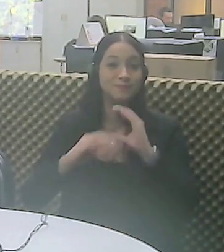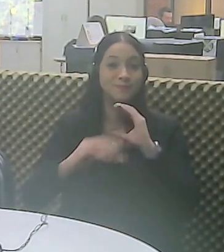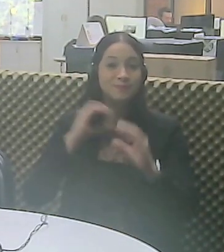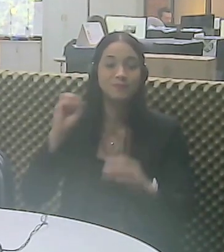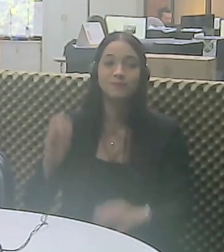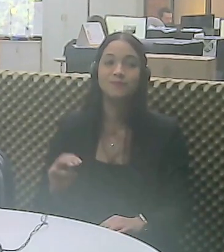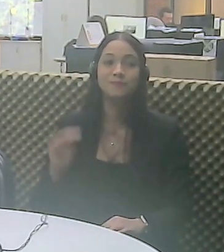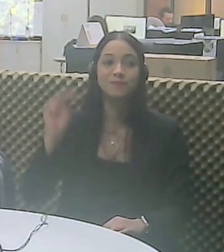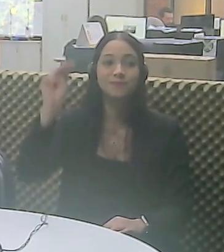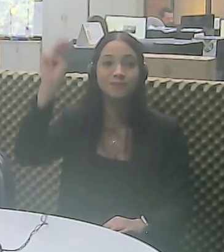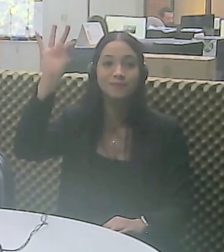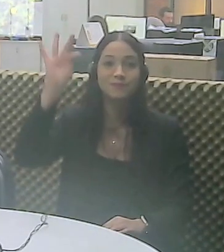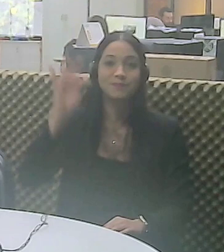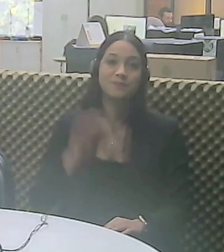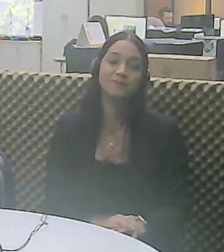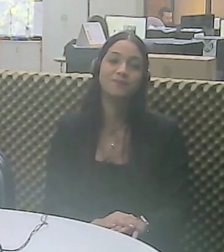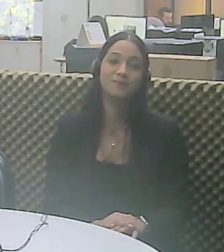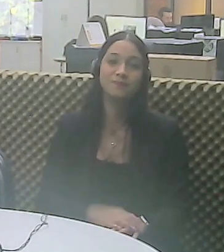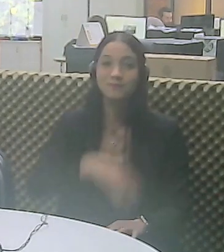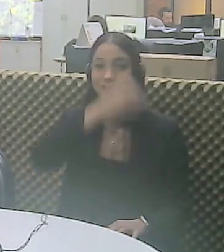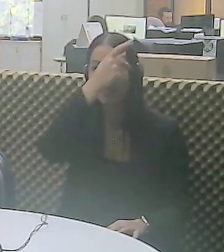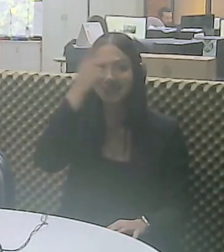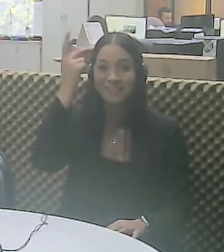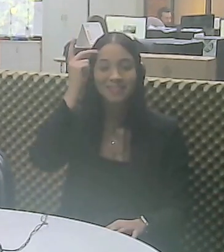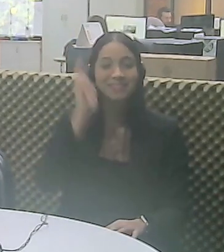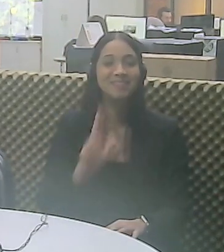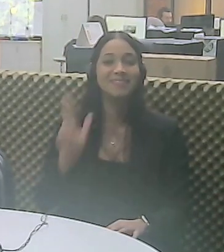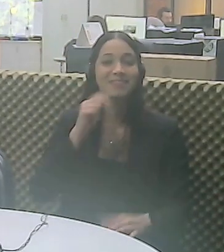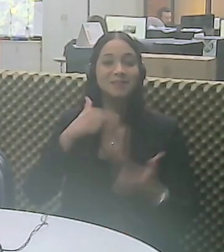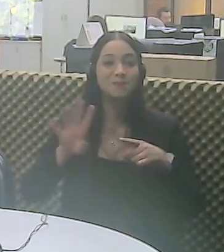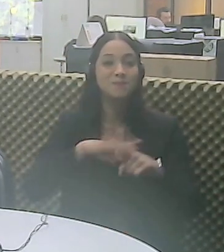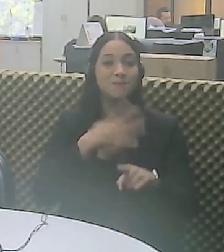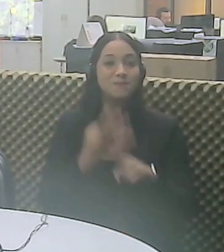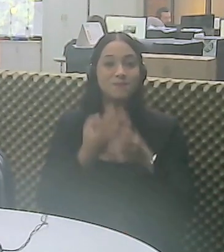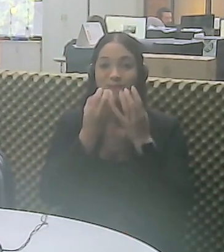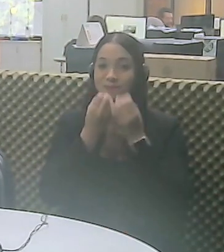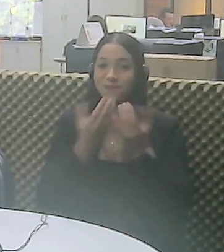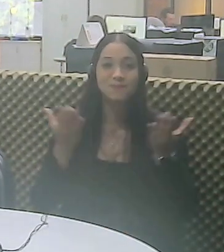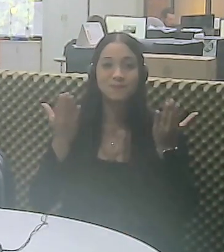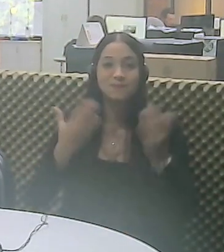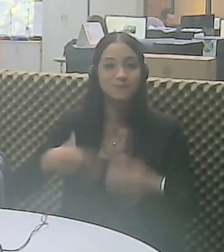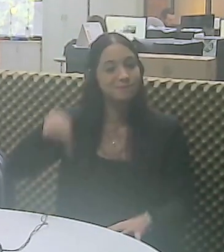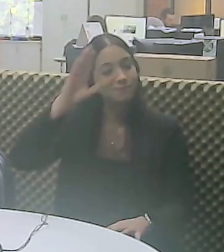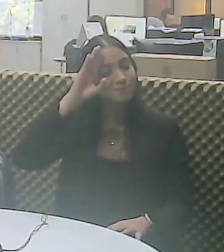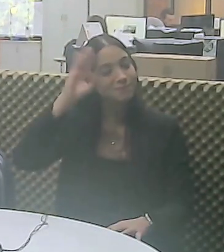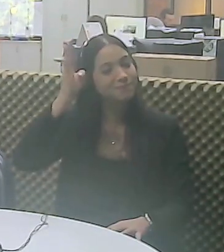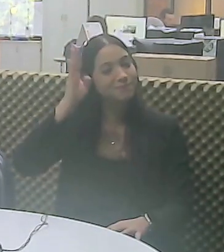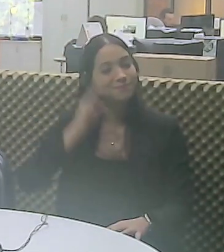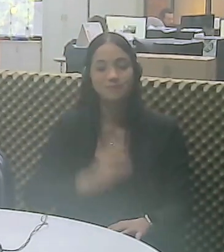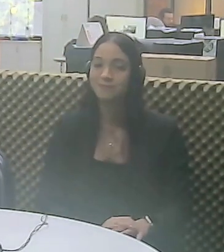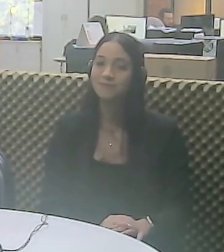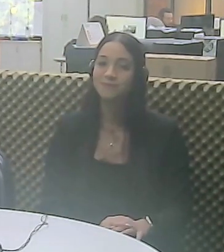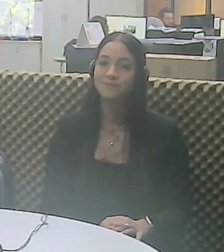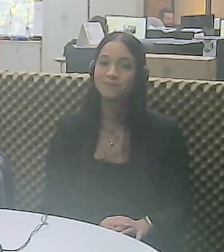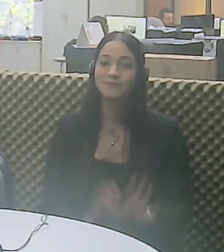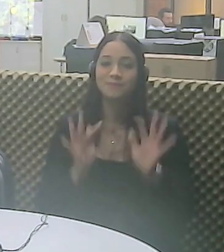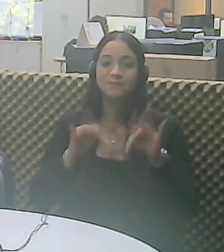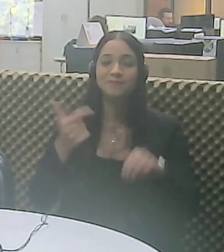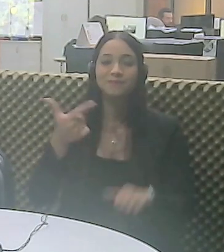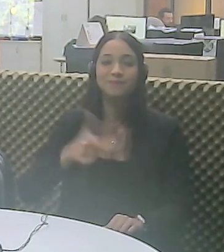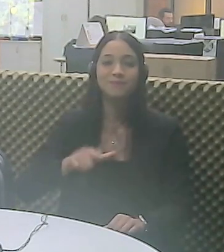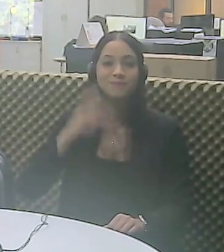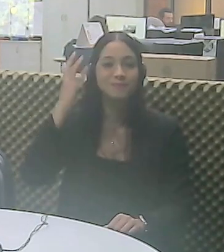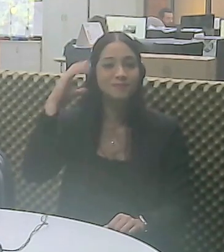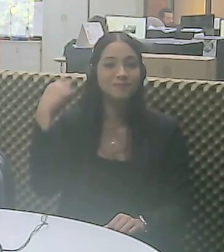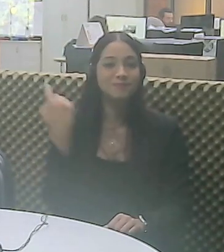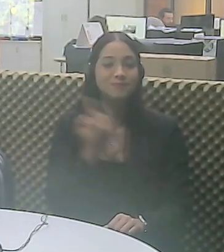Governo e Comunicação, Marco Túlio de Castro Kalima. Prefeitura de Uberlândia. Fazer mais... fazer bem. Fica por aqui